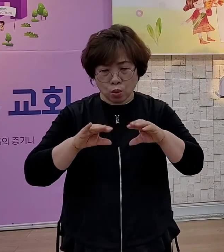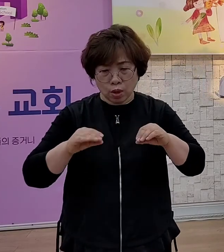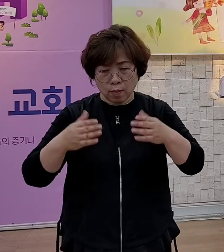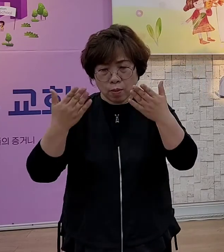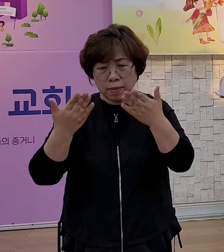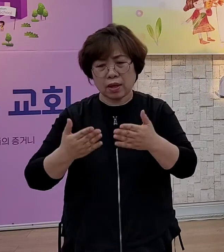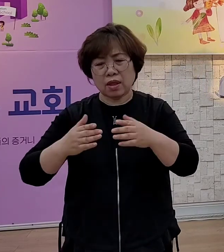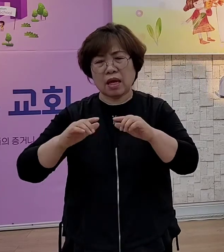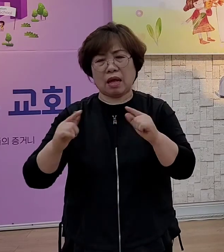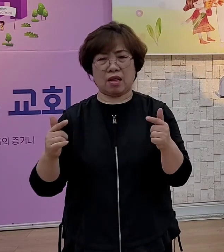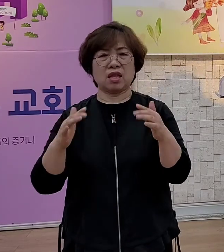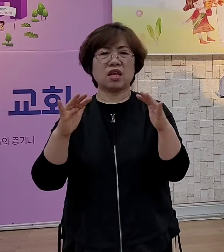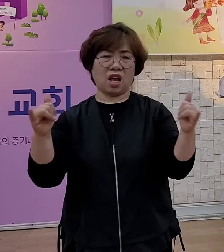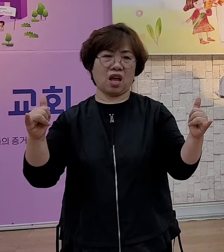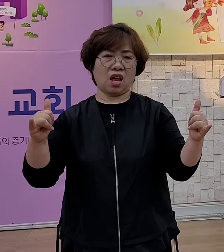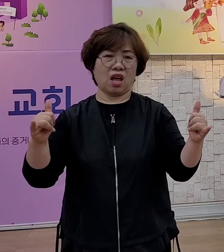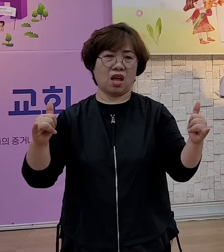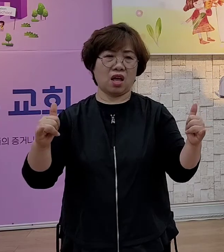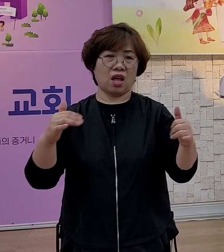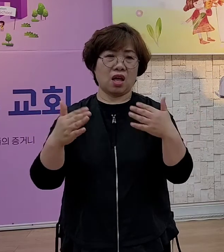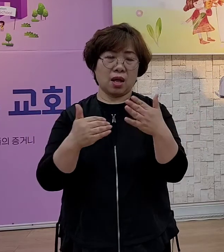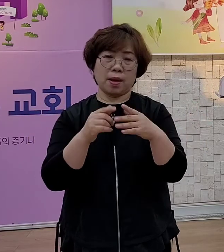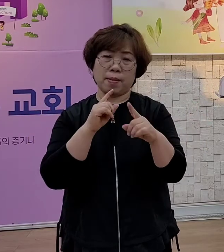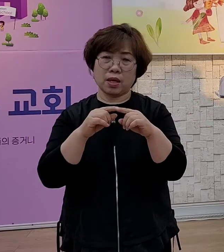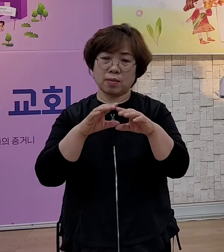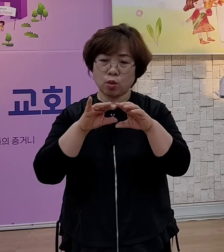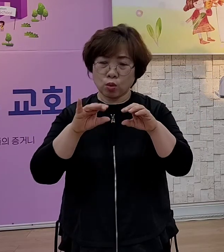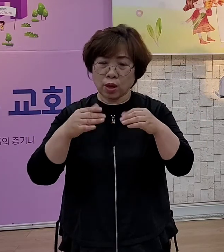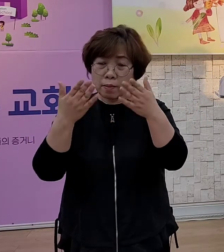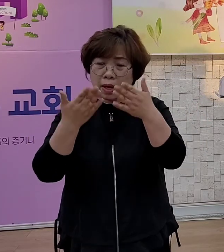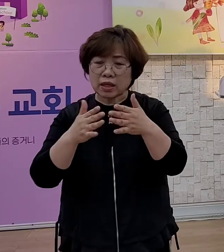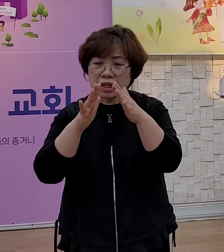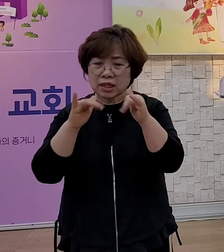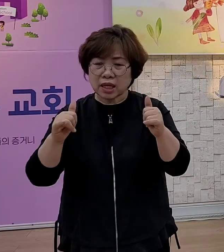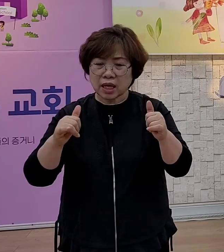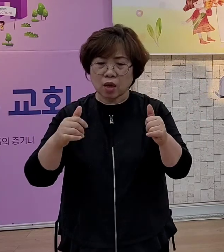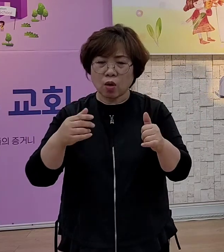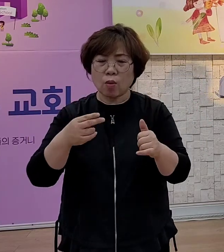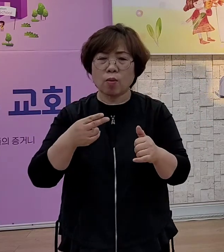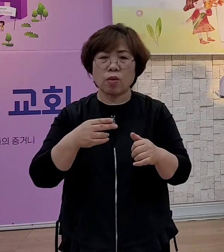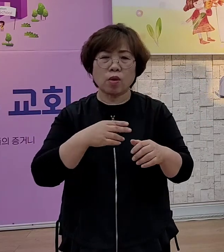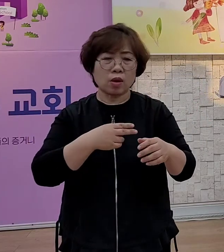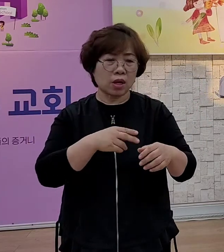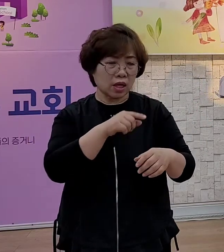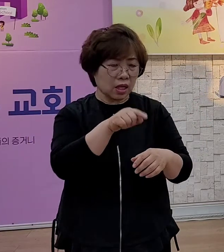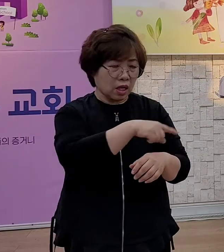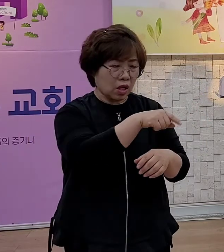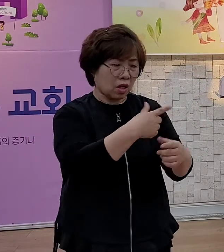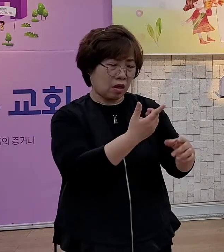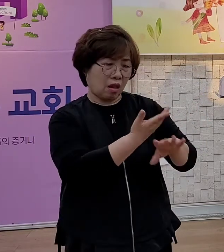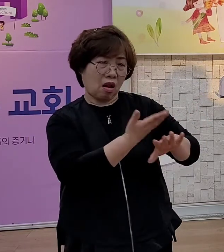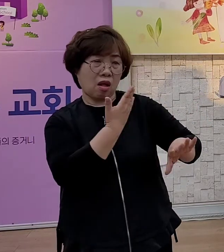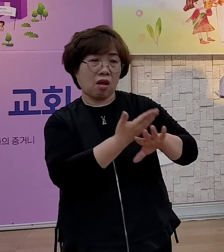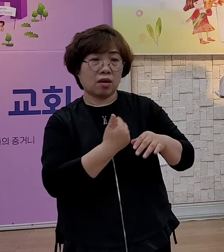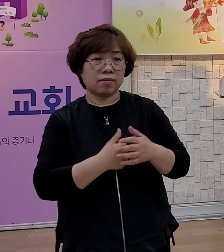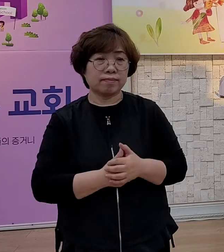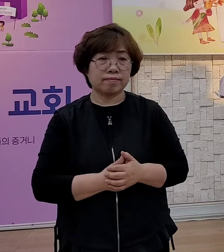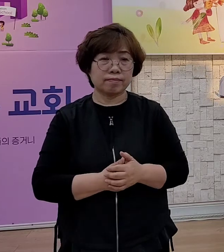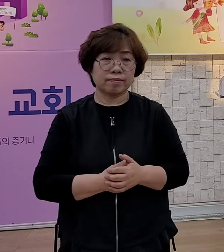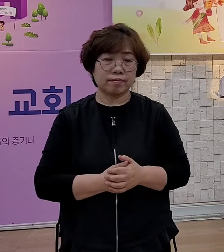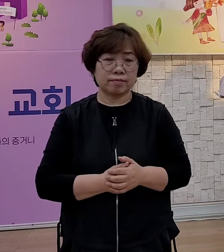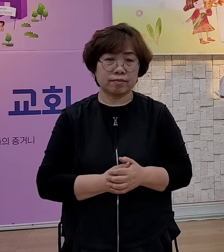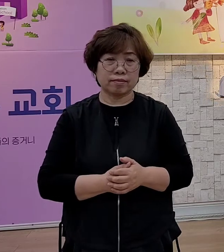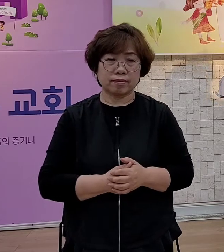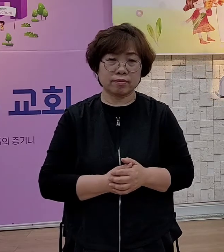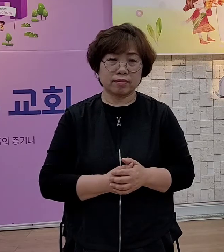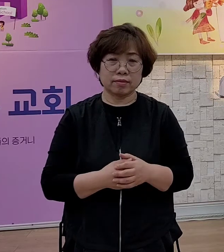말이에요. 이렇게 되는 것이에요. 그러니까 우리가 인간적인 동기를 품고 여러분 개척교회 어떤 사람 그런 사람이 있잖아요.